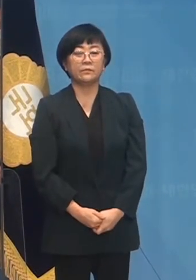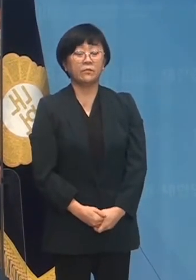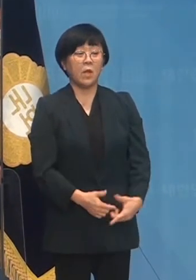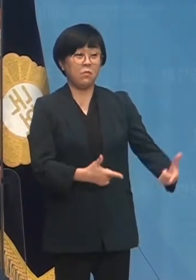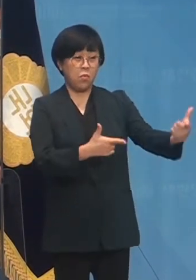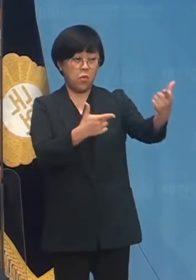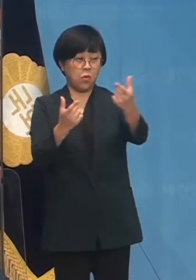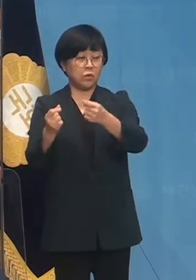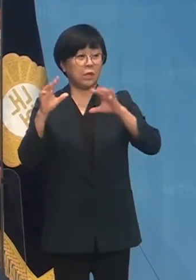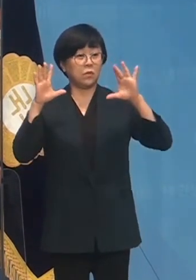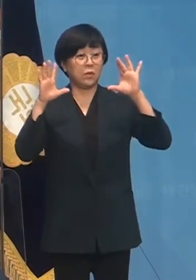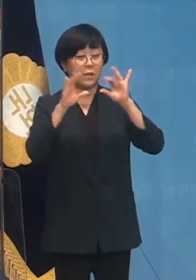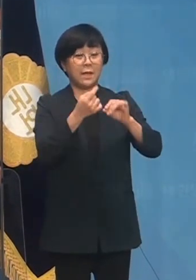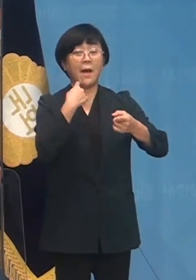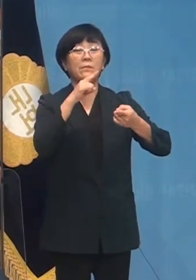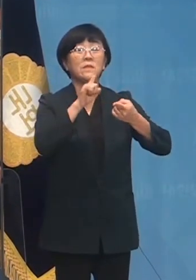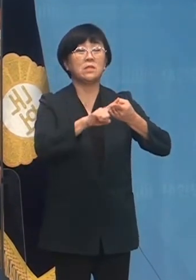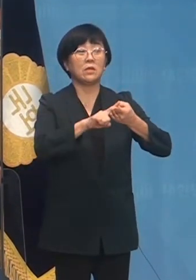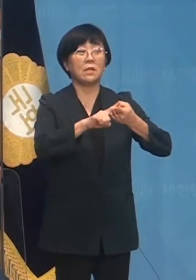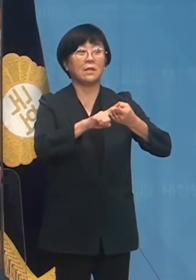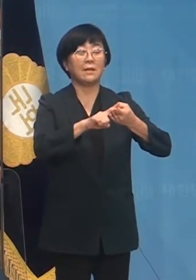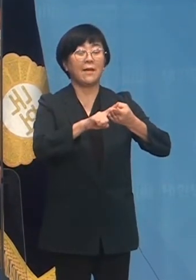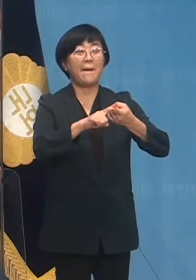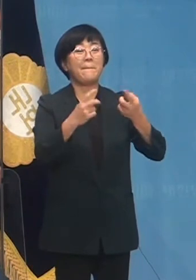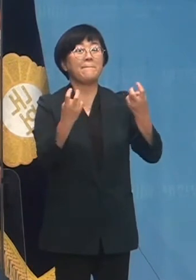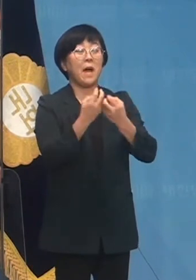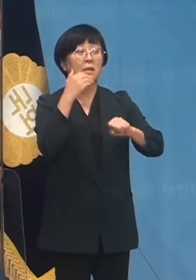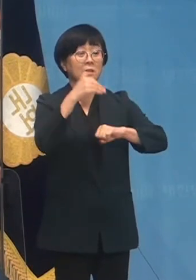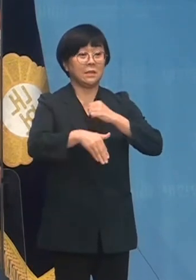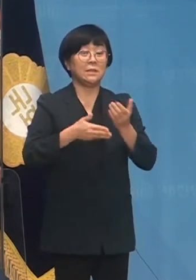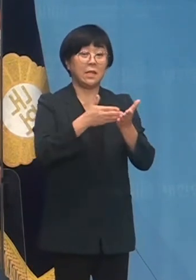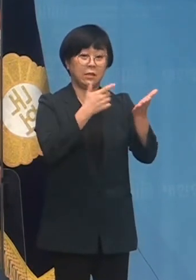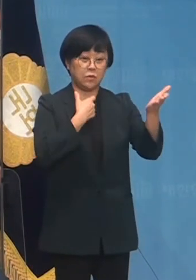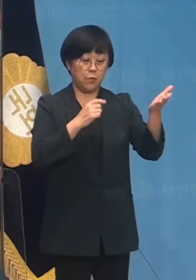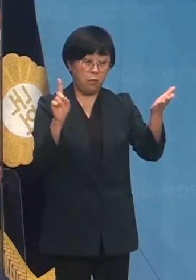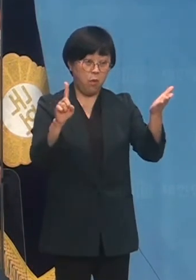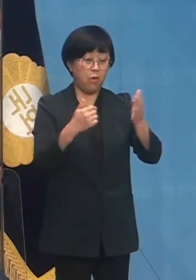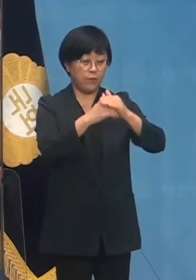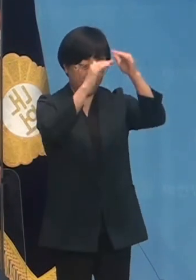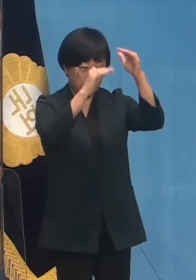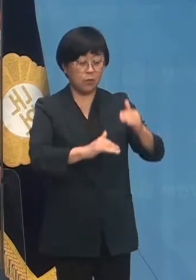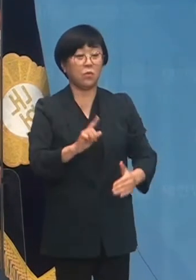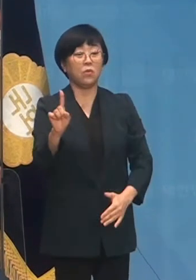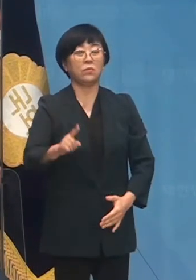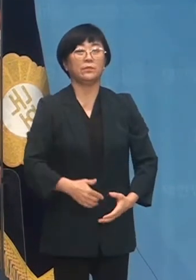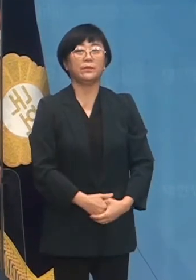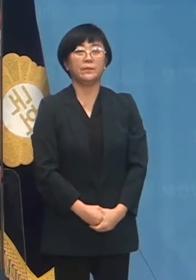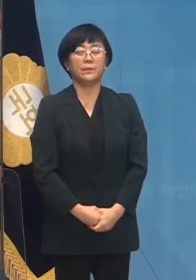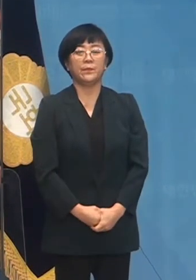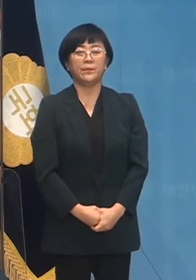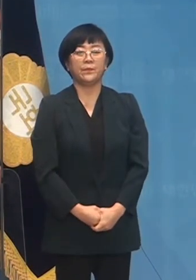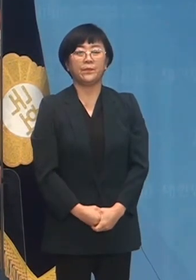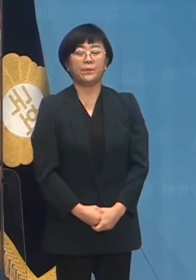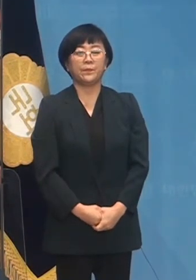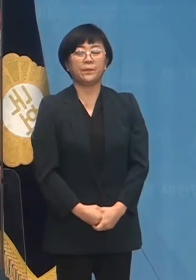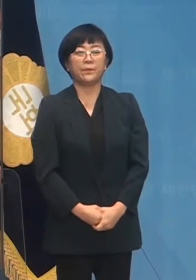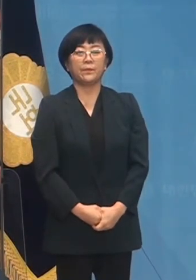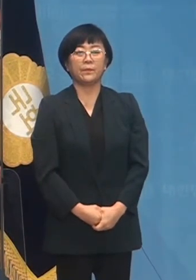모두가 동의할 수 있는 합리적인 방안을 제안드립니다. 내용은 이렇습니다.